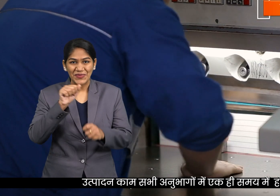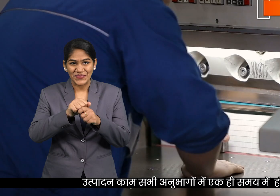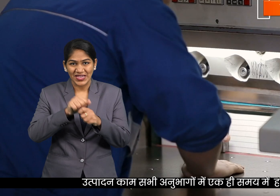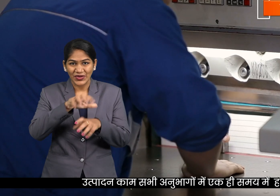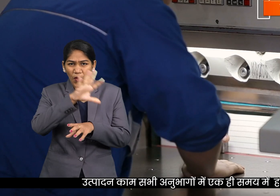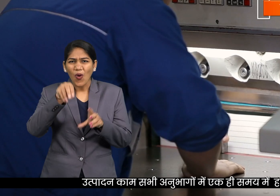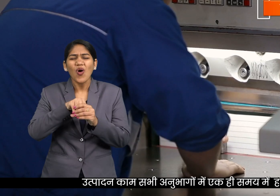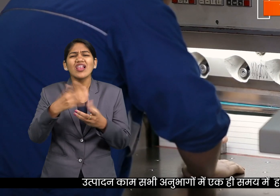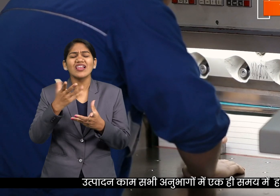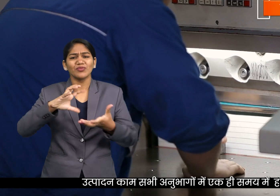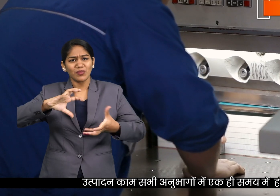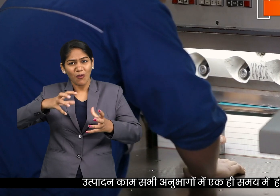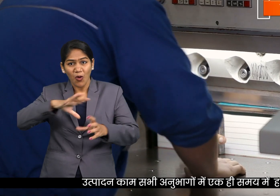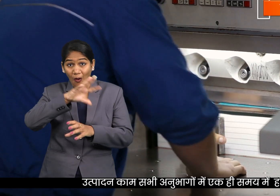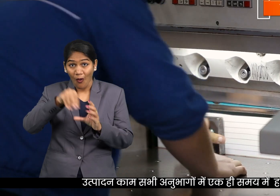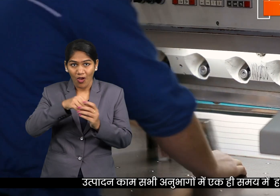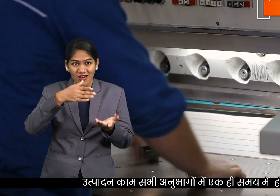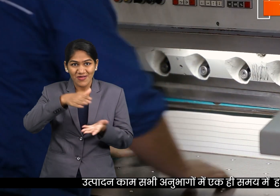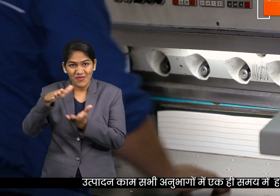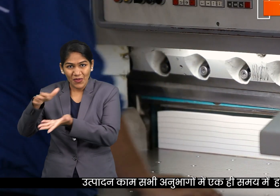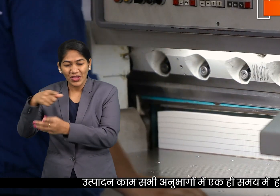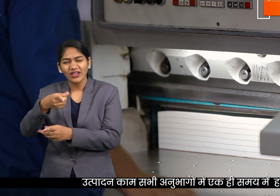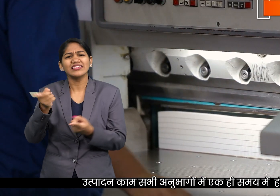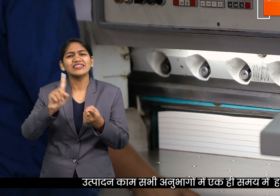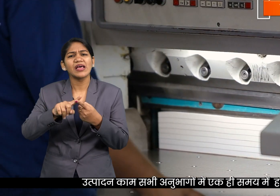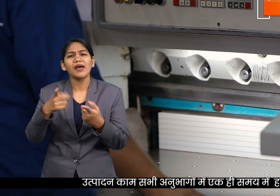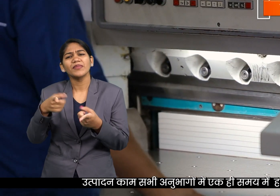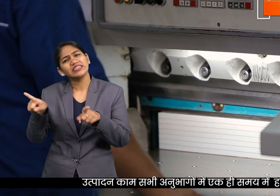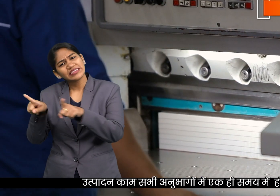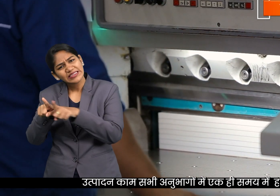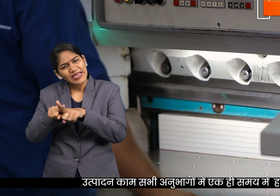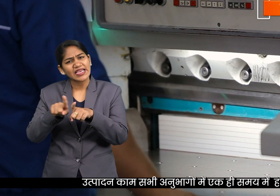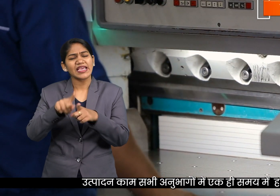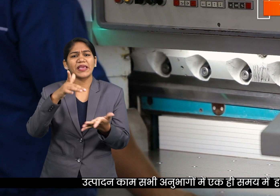उत्पादन काम सभी अनुभागों में एक ही समय में होते हैं।